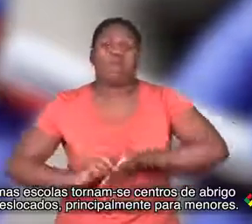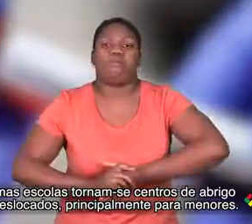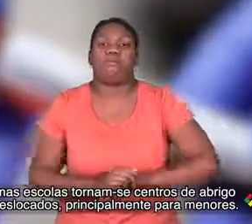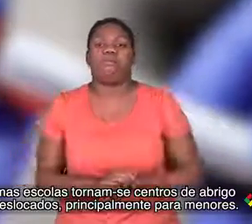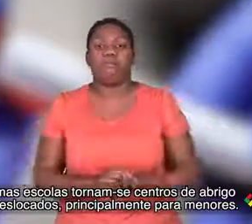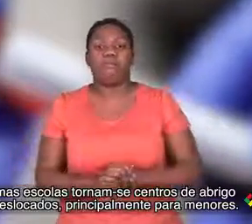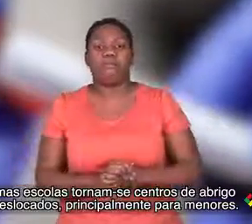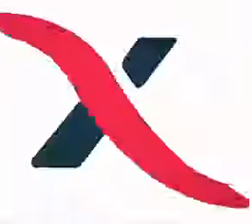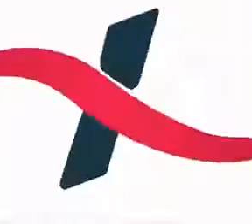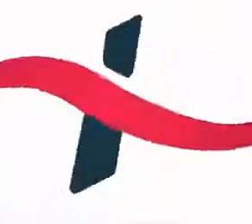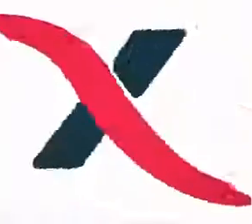para menores.